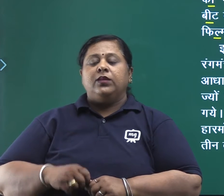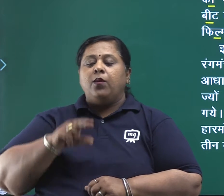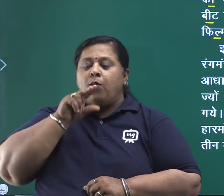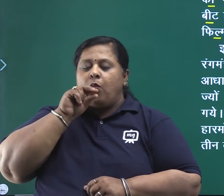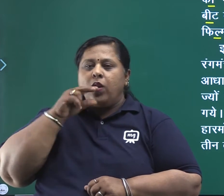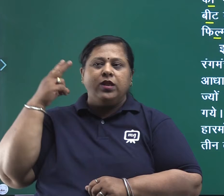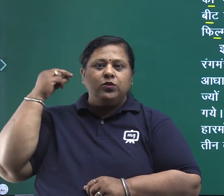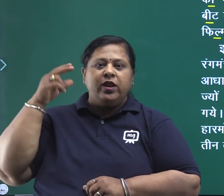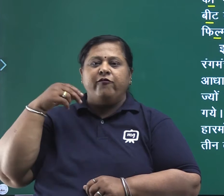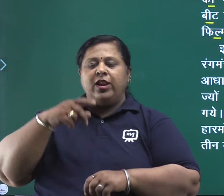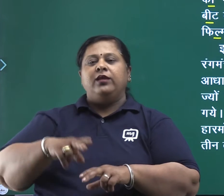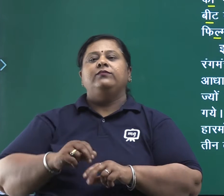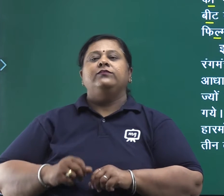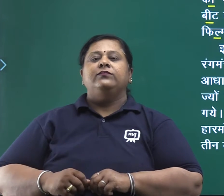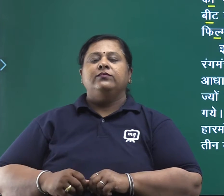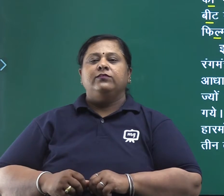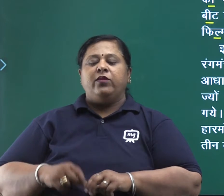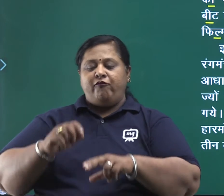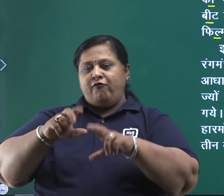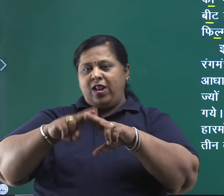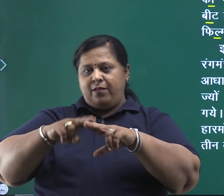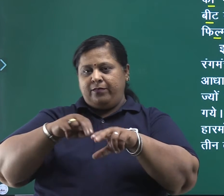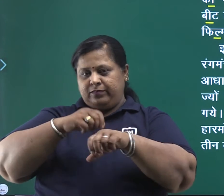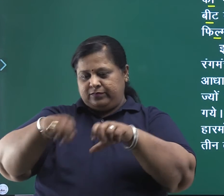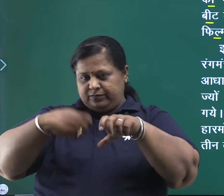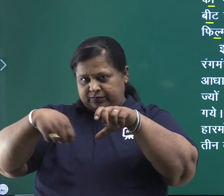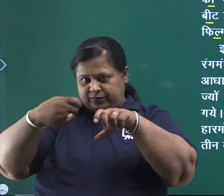बोलने सुनने वाली फिल्म